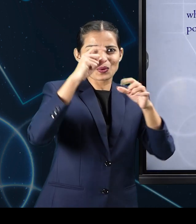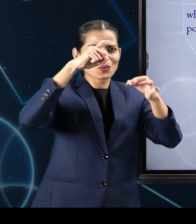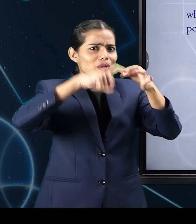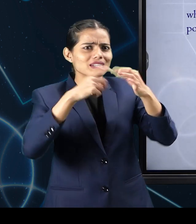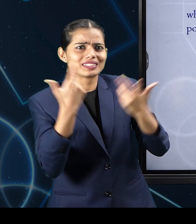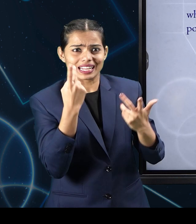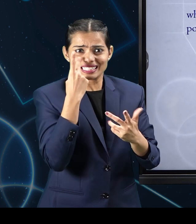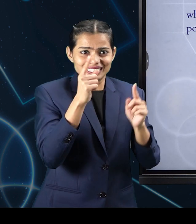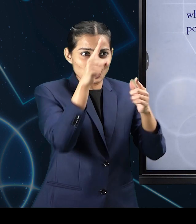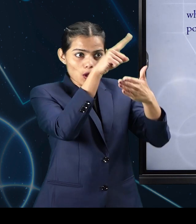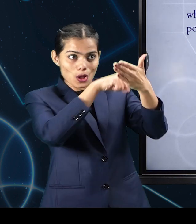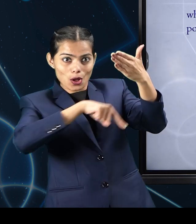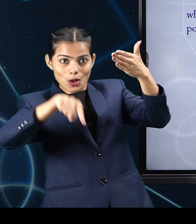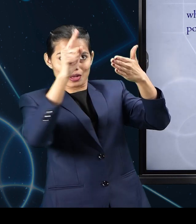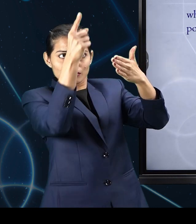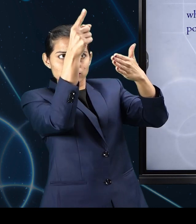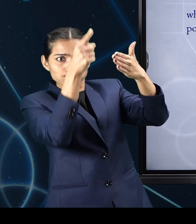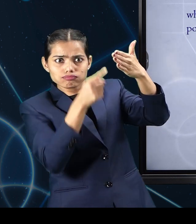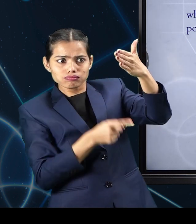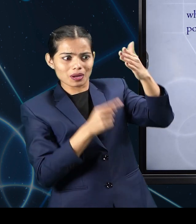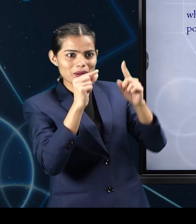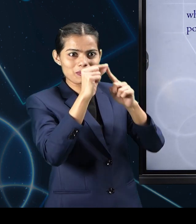PQ అనేది సర్కిల్ యొక్క సెకంట్.